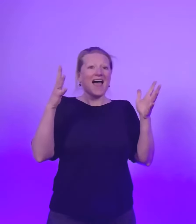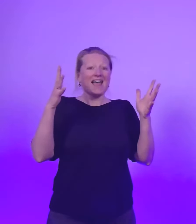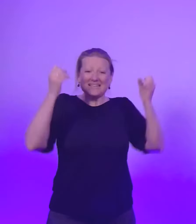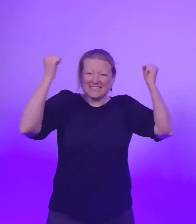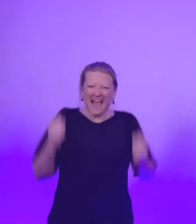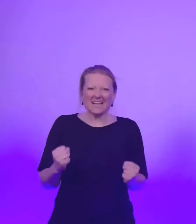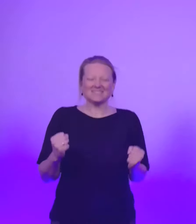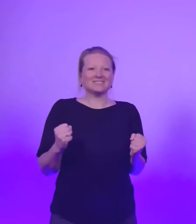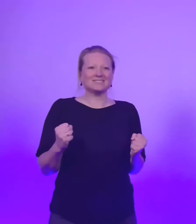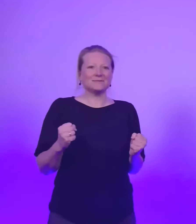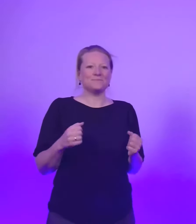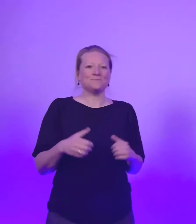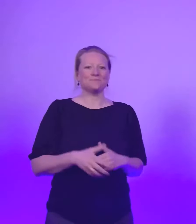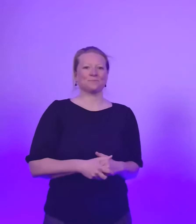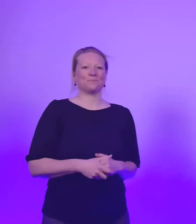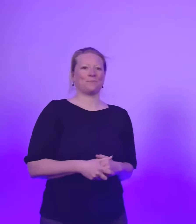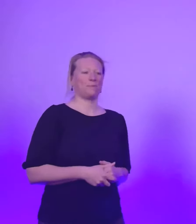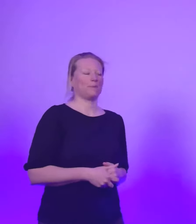Yes!